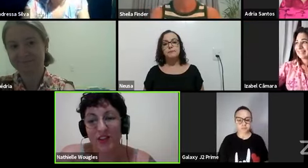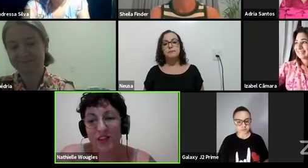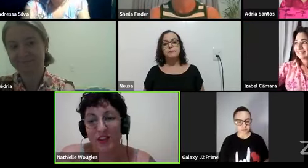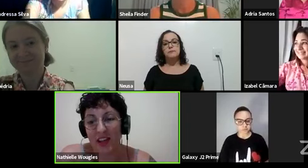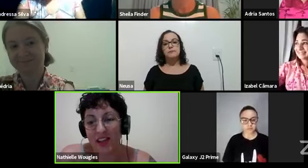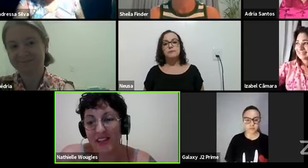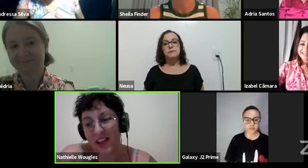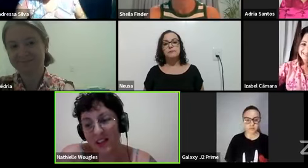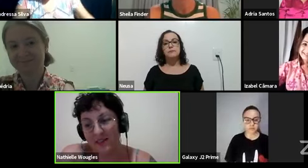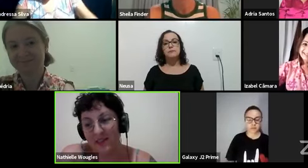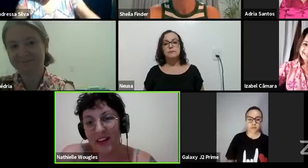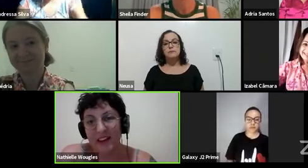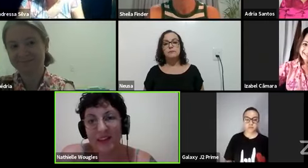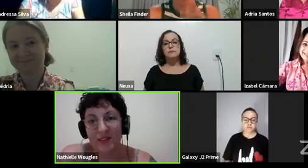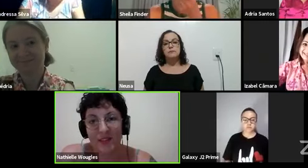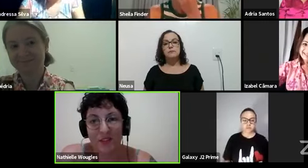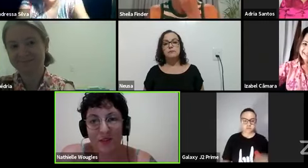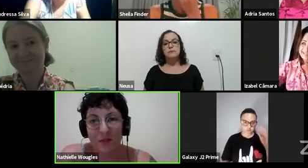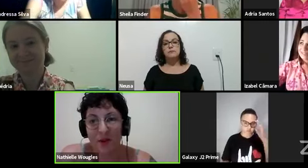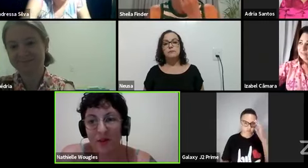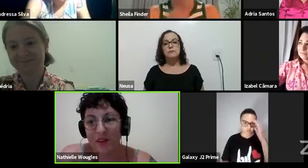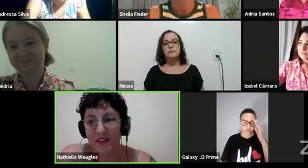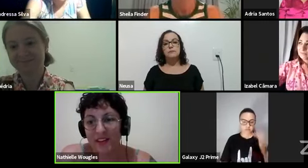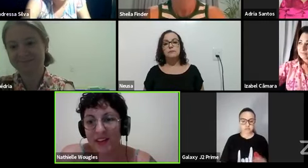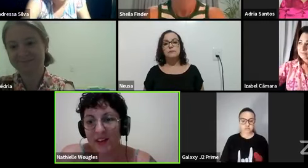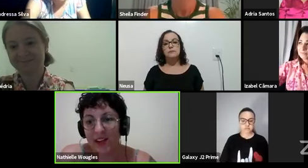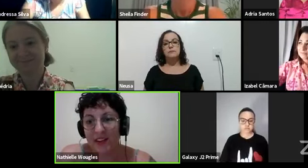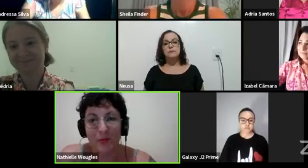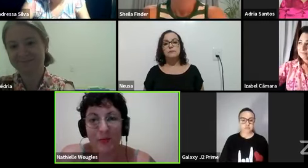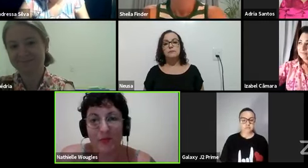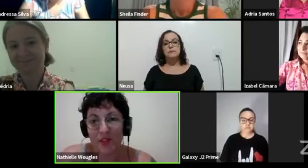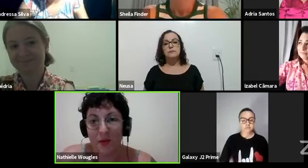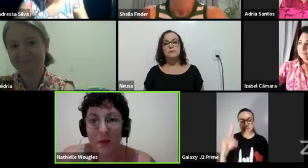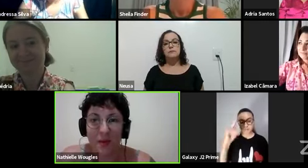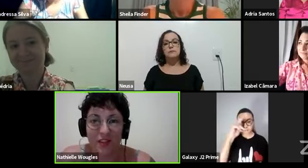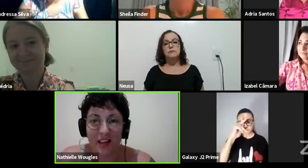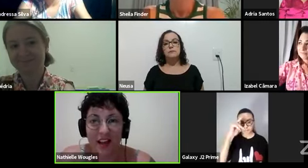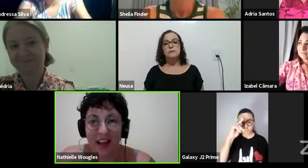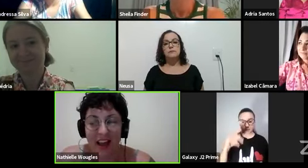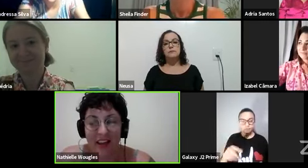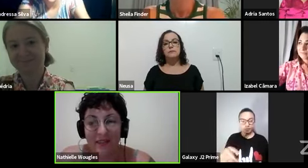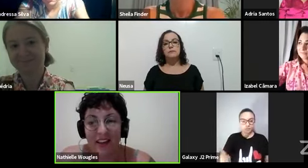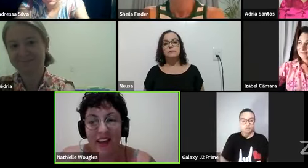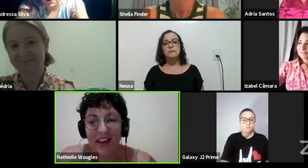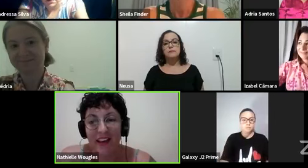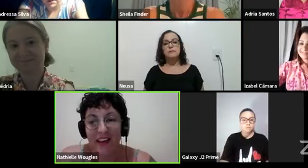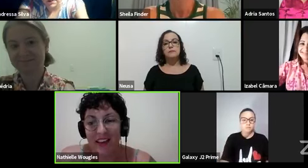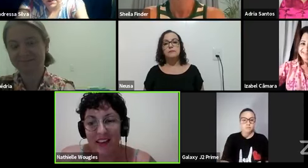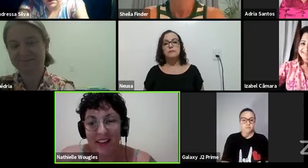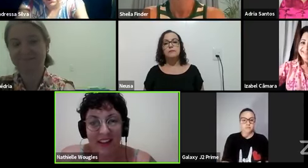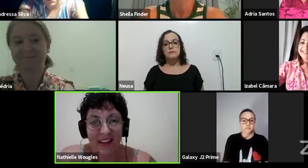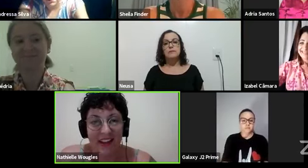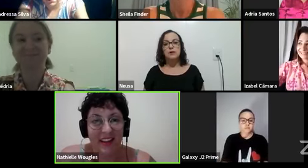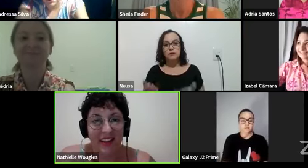Lembrando que a gente tem essa live, vai até às 21 horas, então dá tempo de você compartilhar a live.